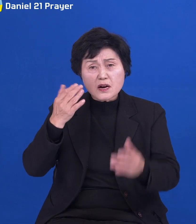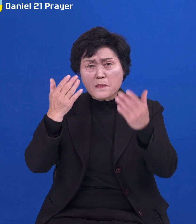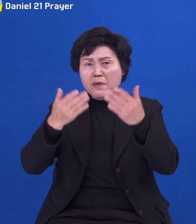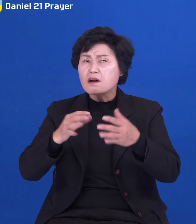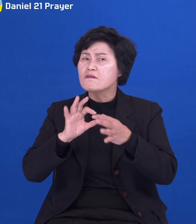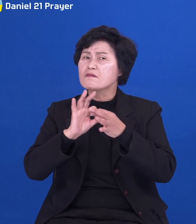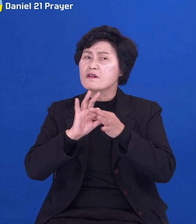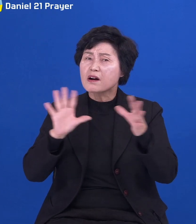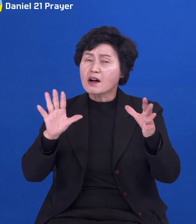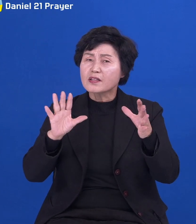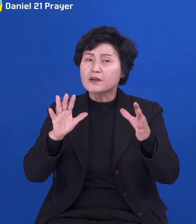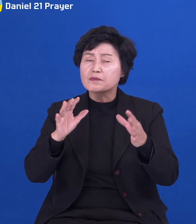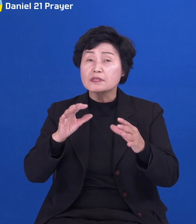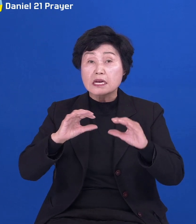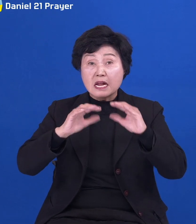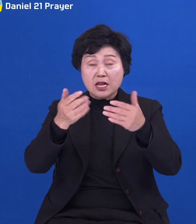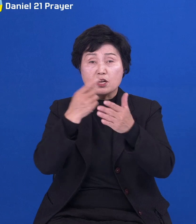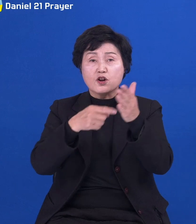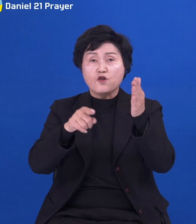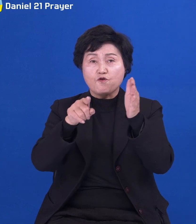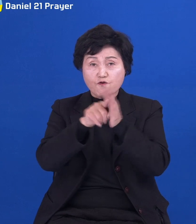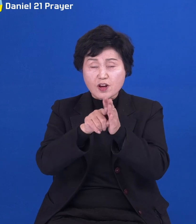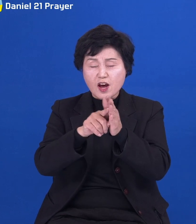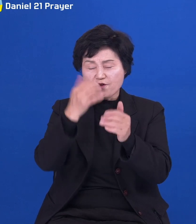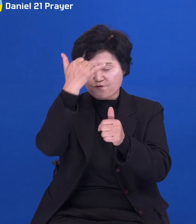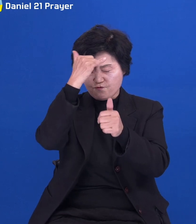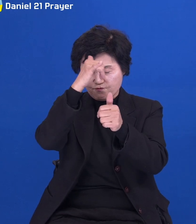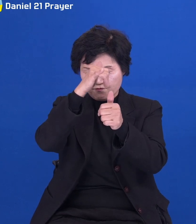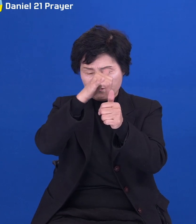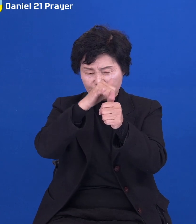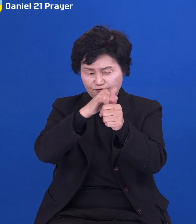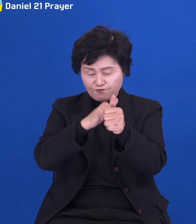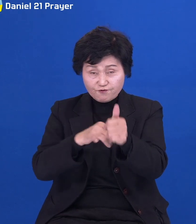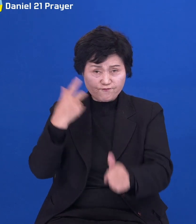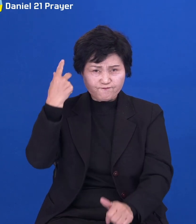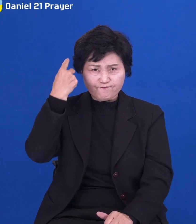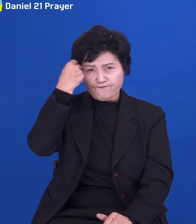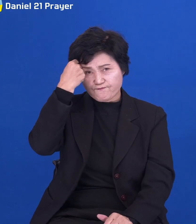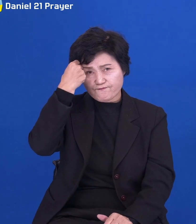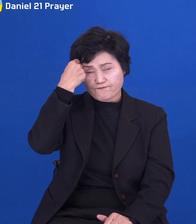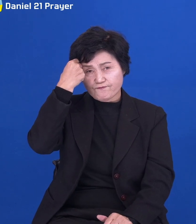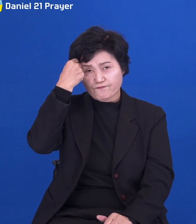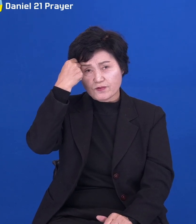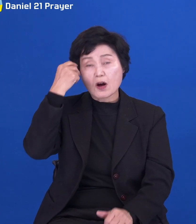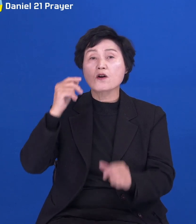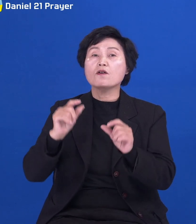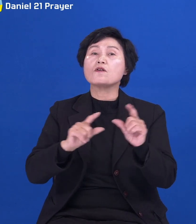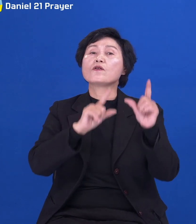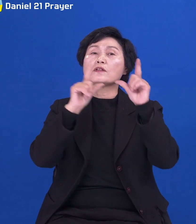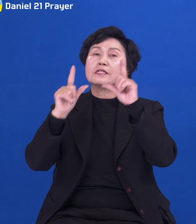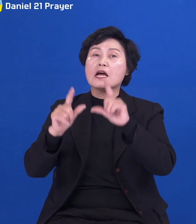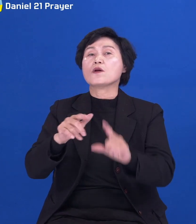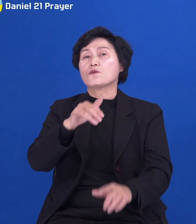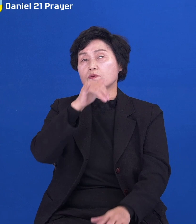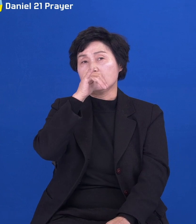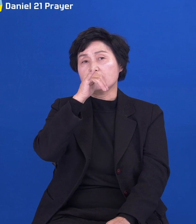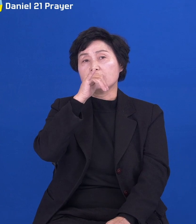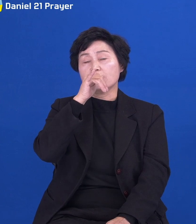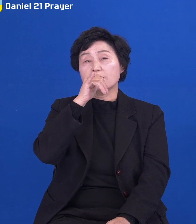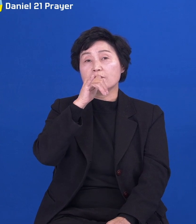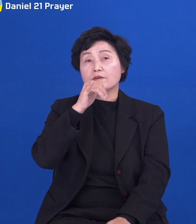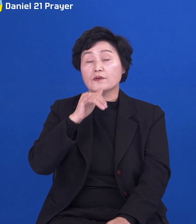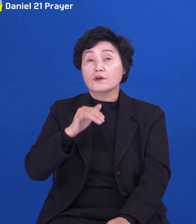조국을 위한 일이라고 생각을 했던 거예요. 그렇게 그들을 교육했고 그렇게 그들을 세뇌시켰던 거예요.